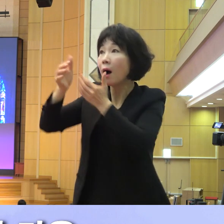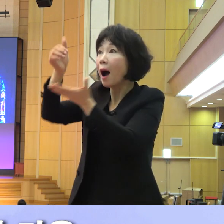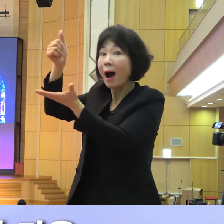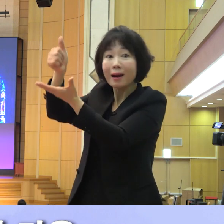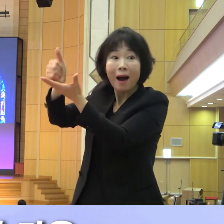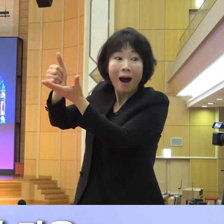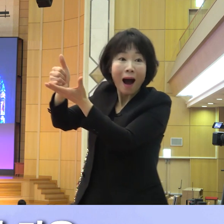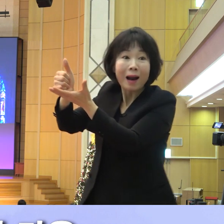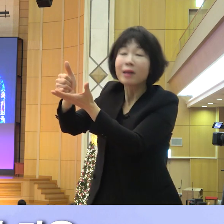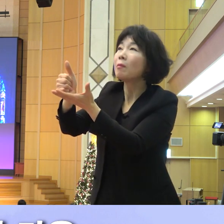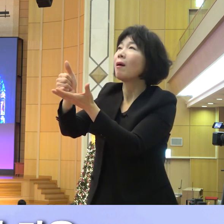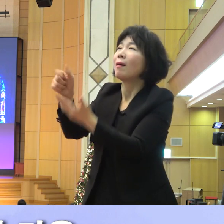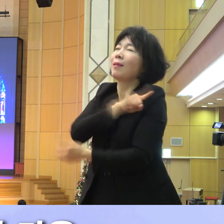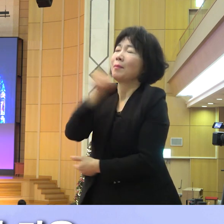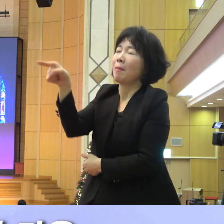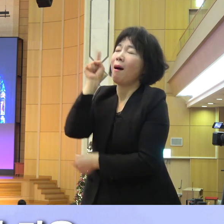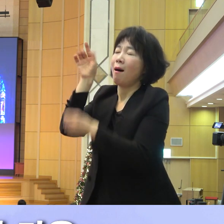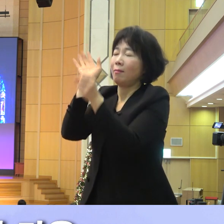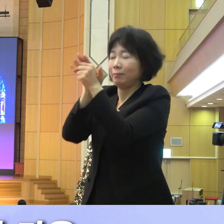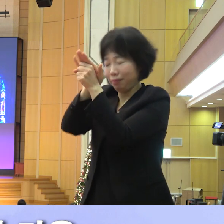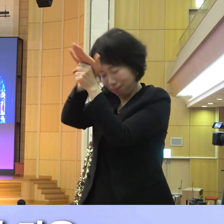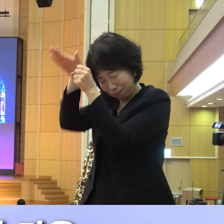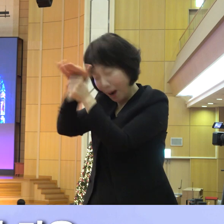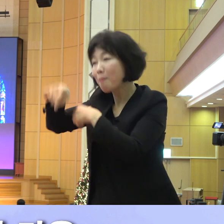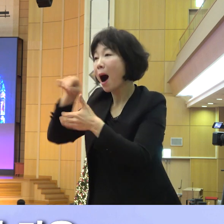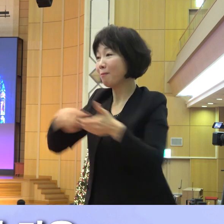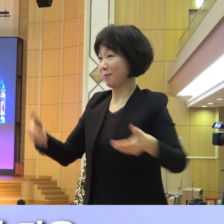하나님을 사랑하는 마음입니다.